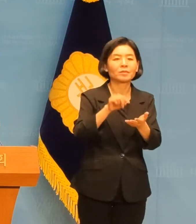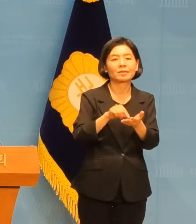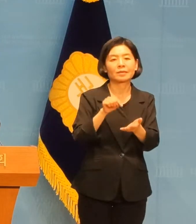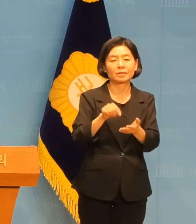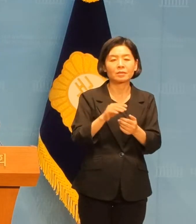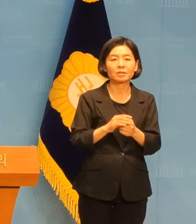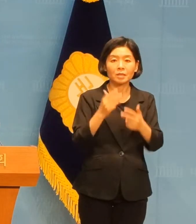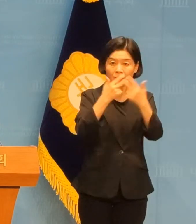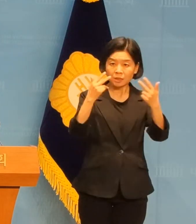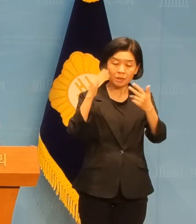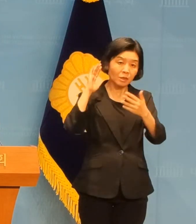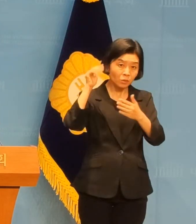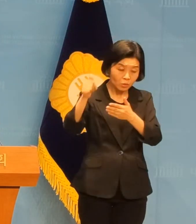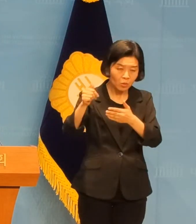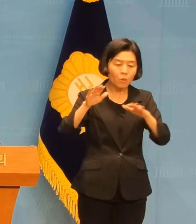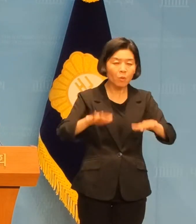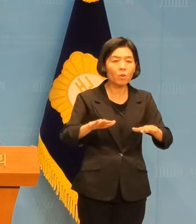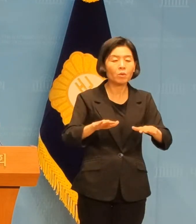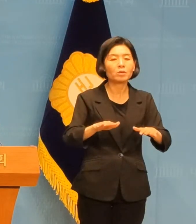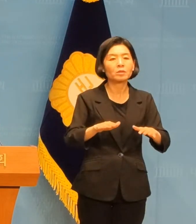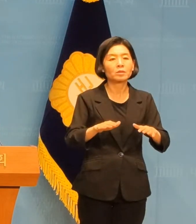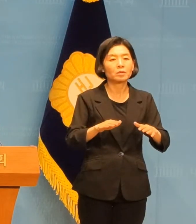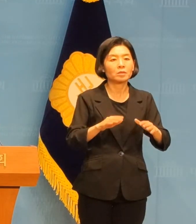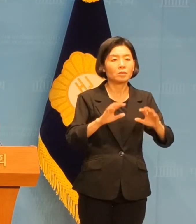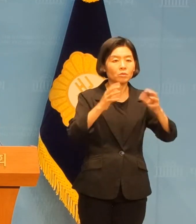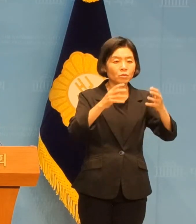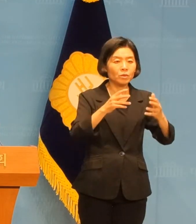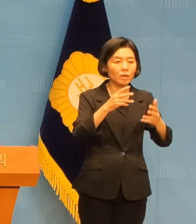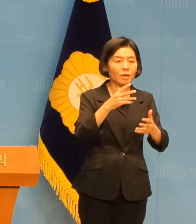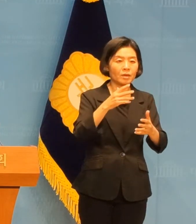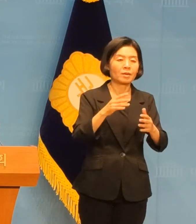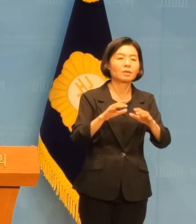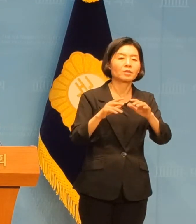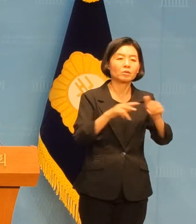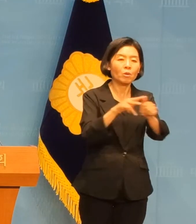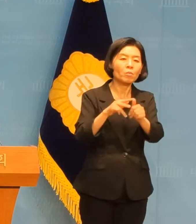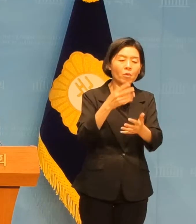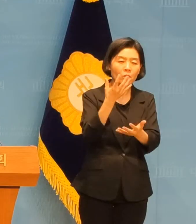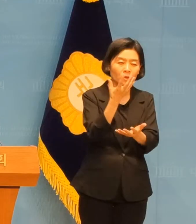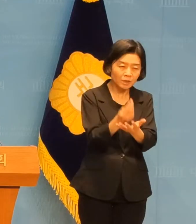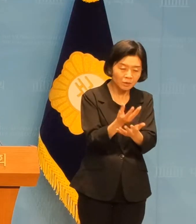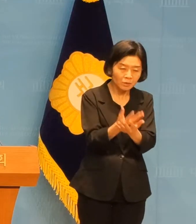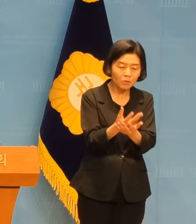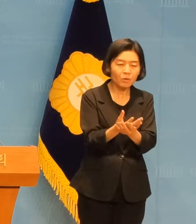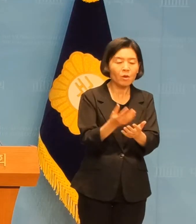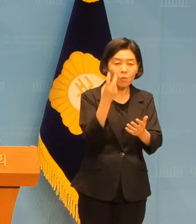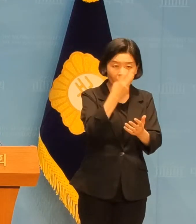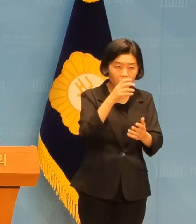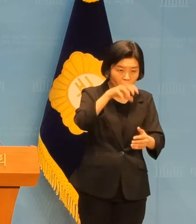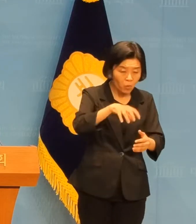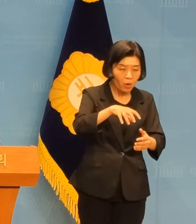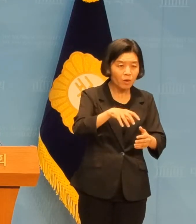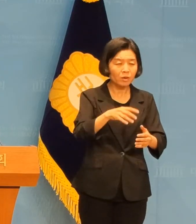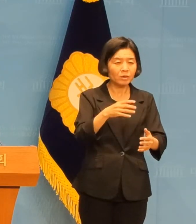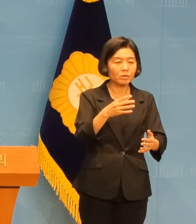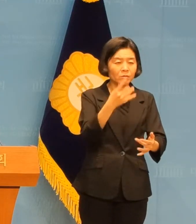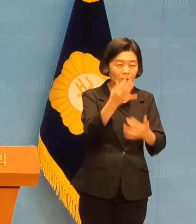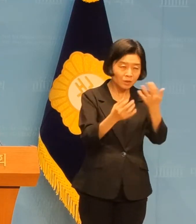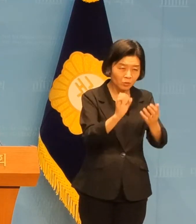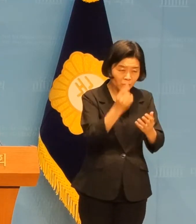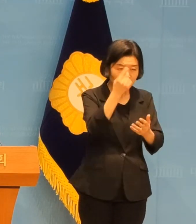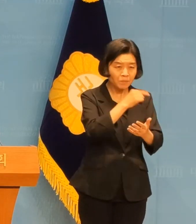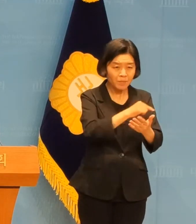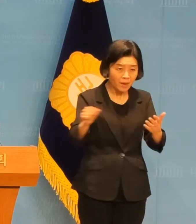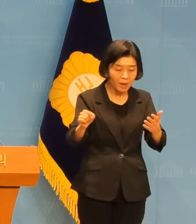이재명 대통령이 오늘 화재 피해 복구 작업이 진행 중인 국가정보자원관리원 현장을 찾았습니다.